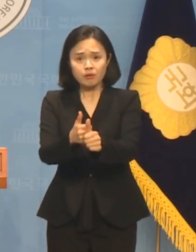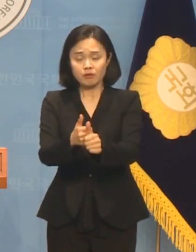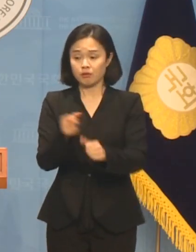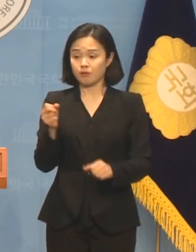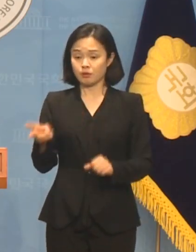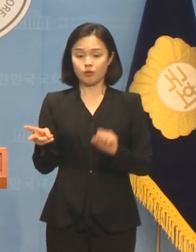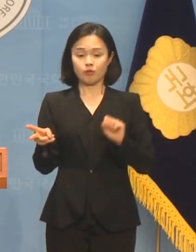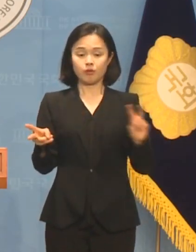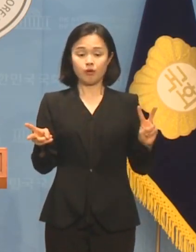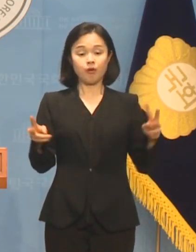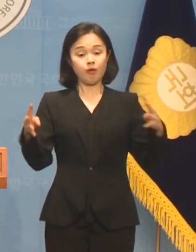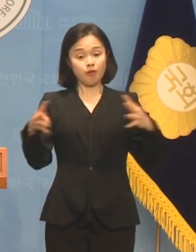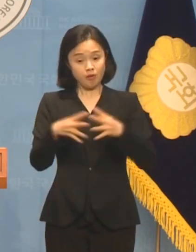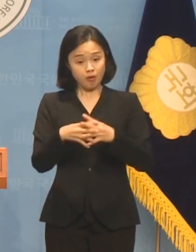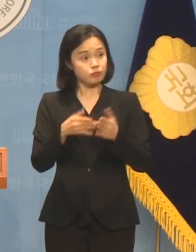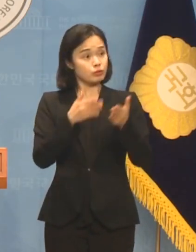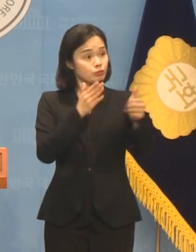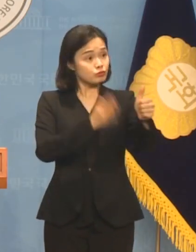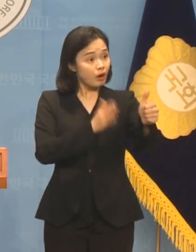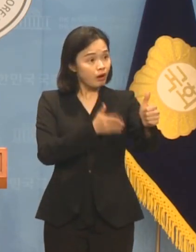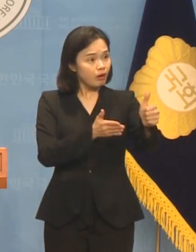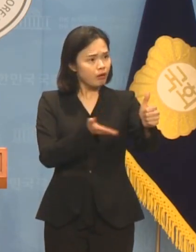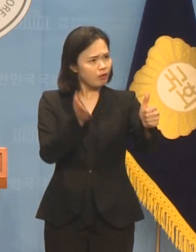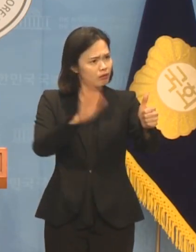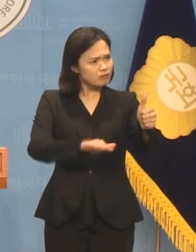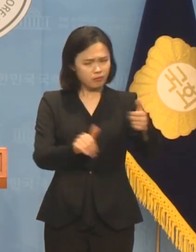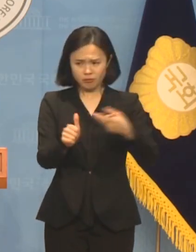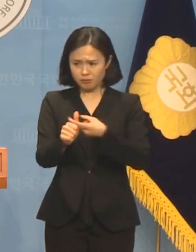것이 탄핵 사유가 될 수 있습니까?